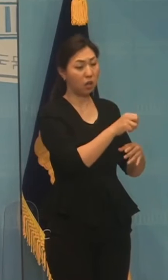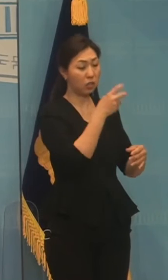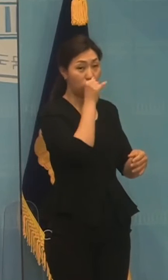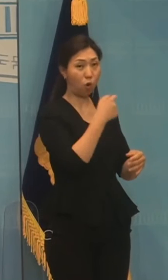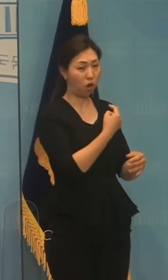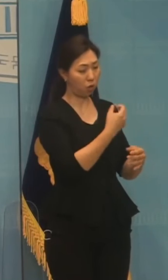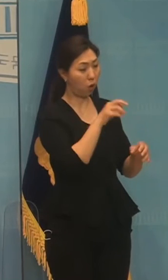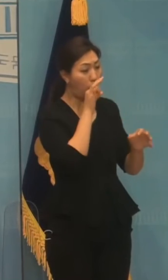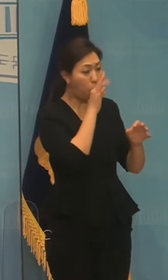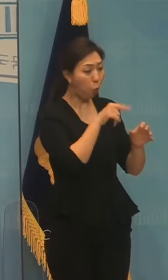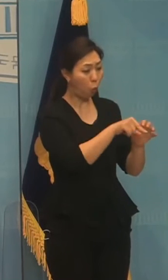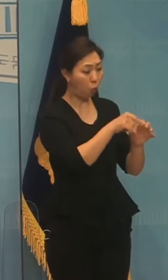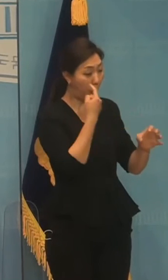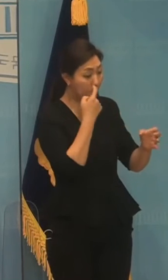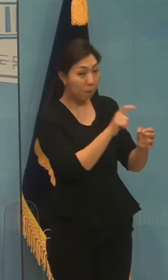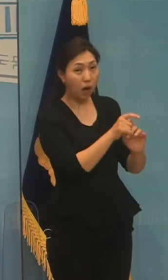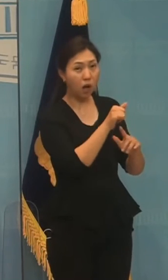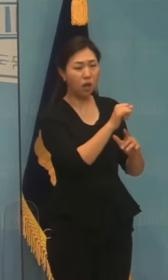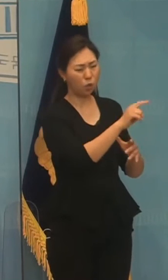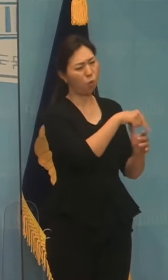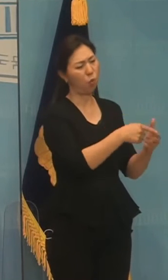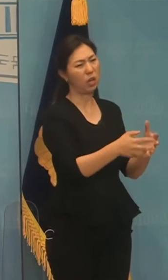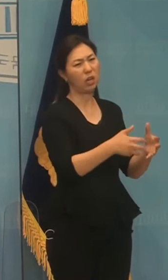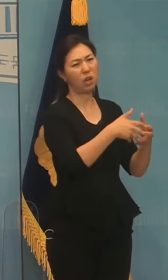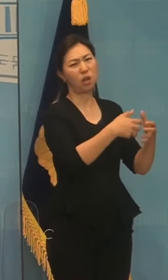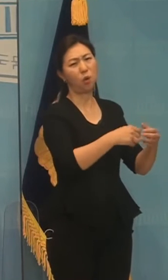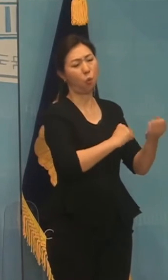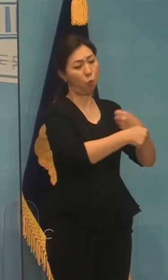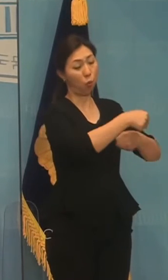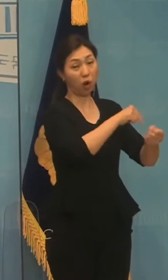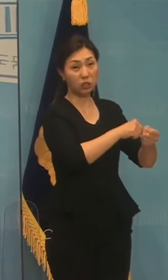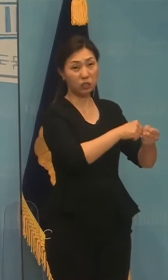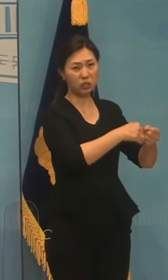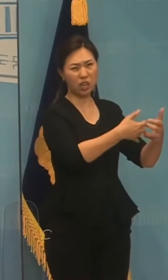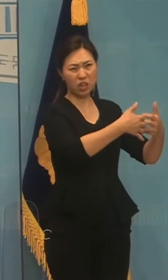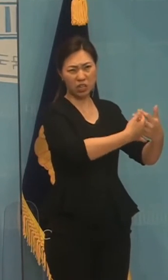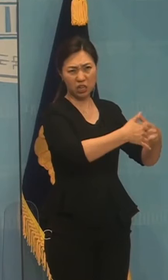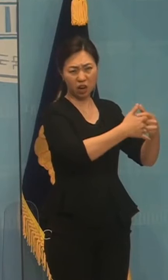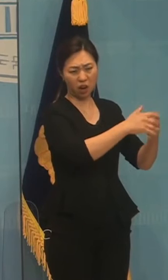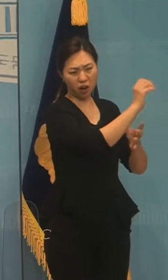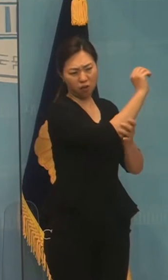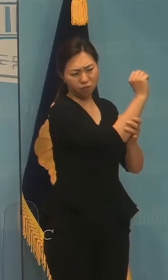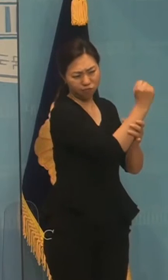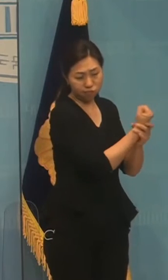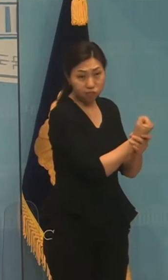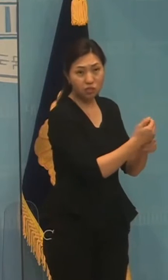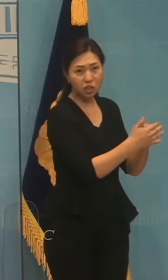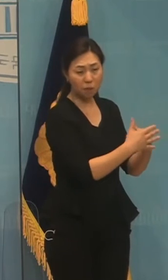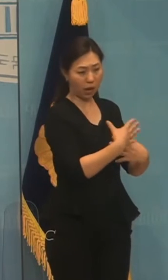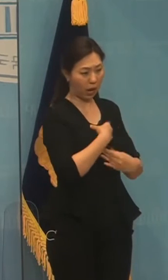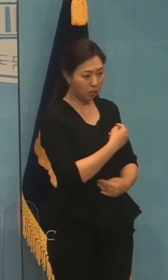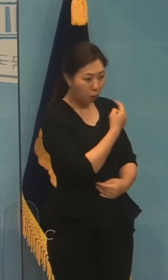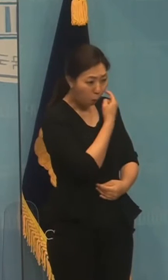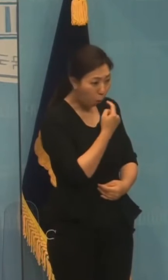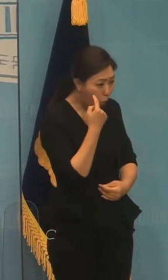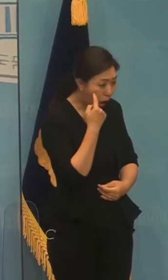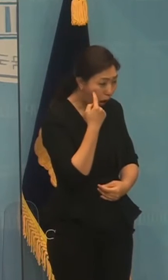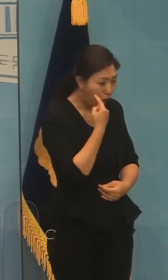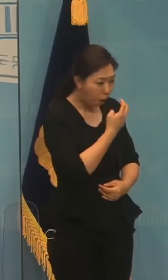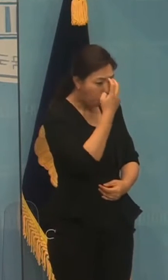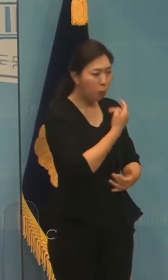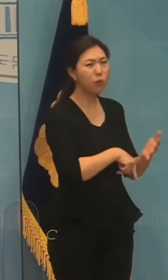등 원전 안전 문제로 인한 안전성 조사와 정비 일수 증가